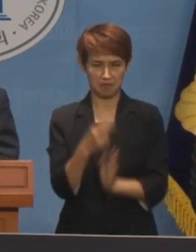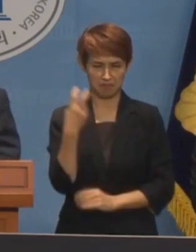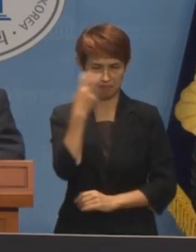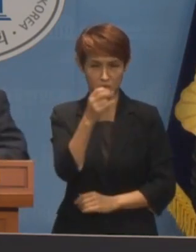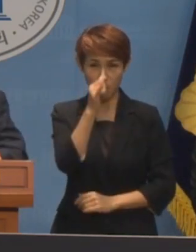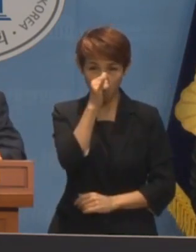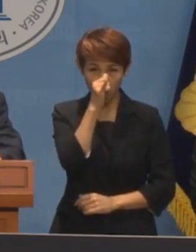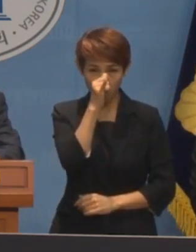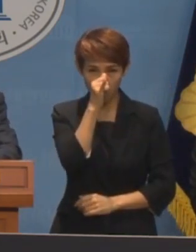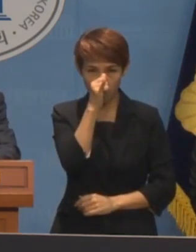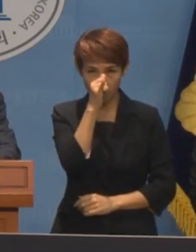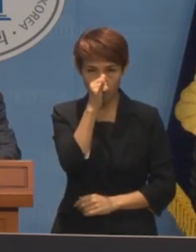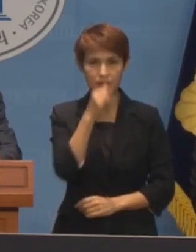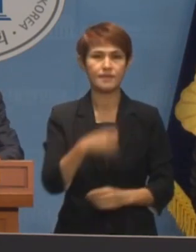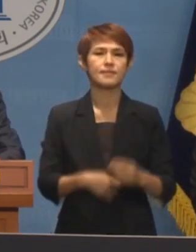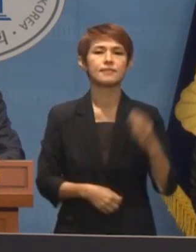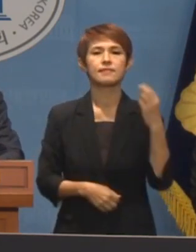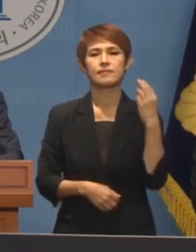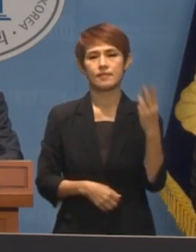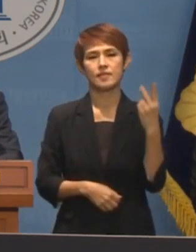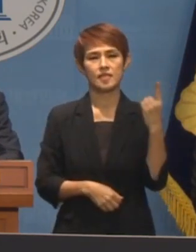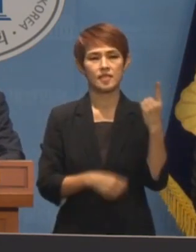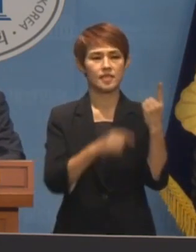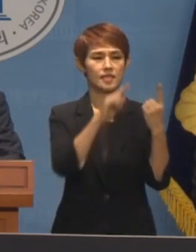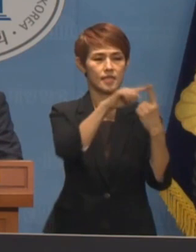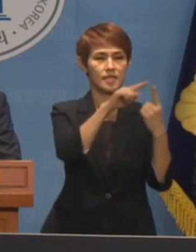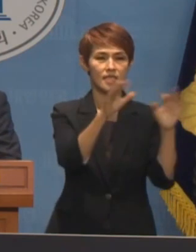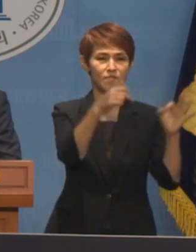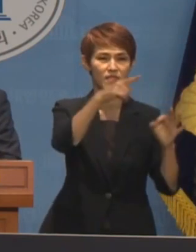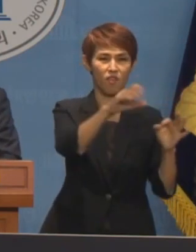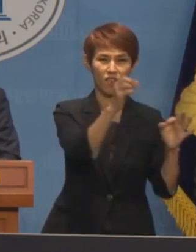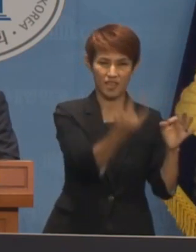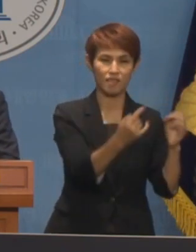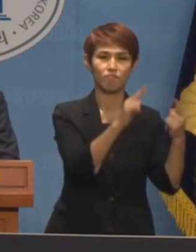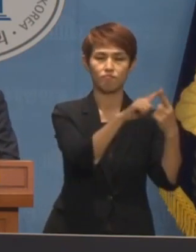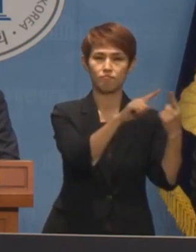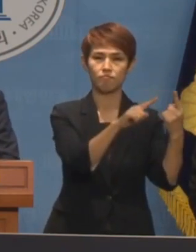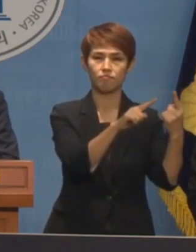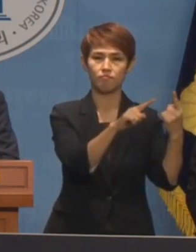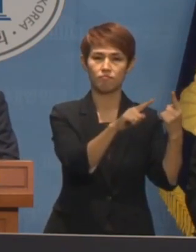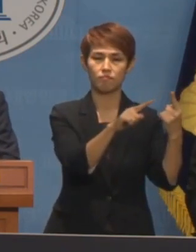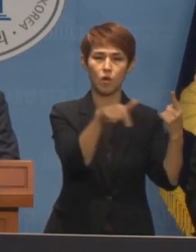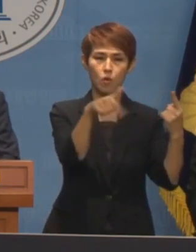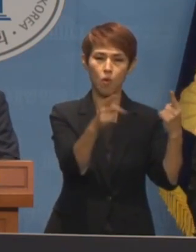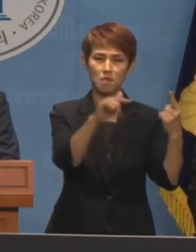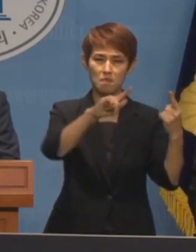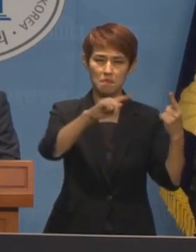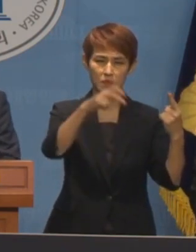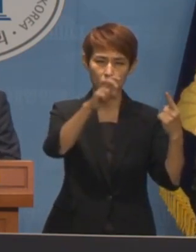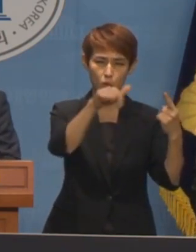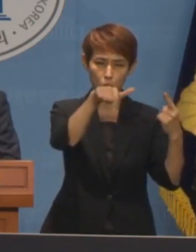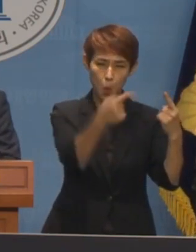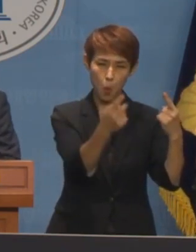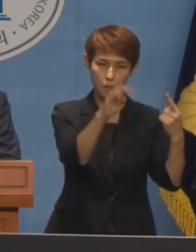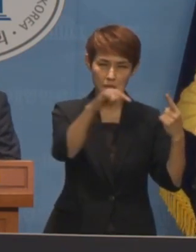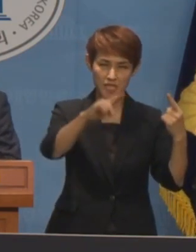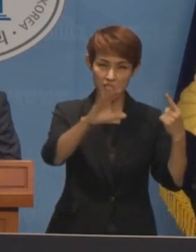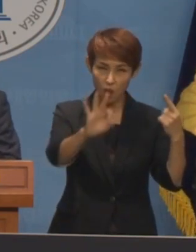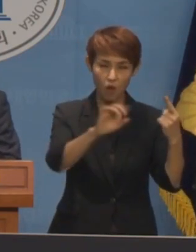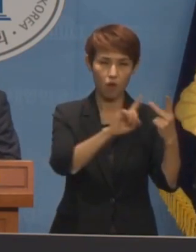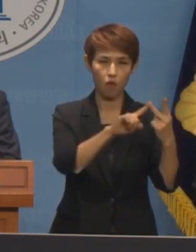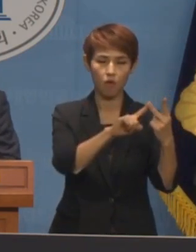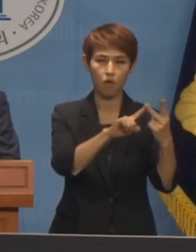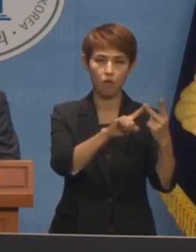있는 민주당 김성희, 민주당 고민정,